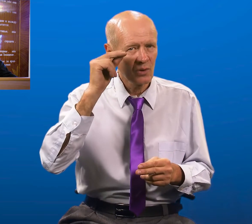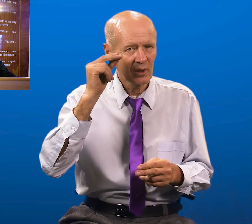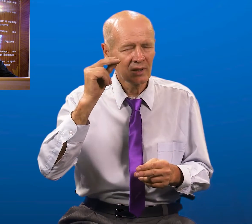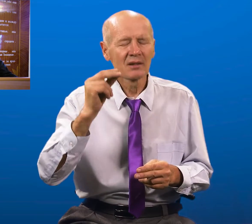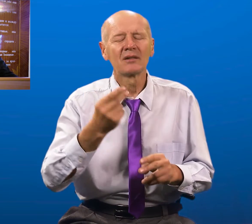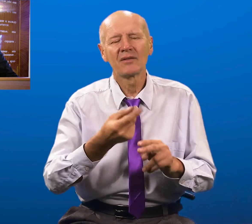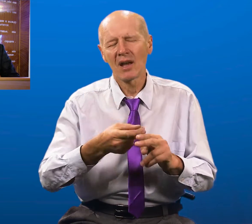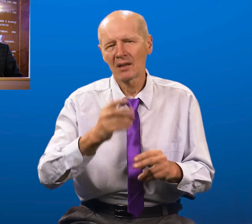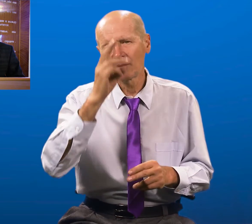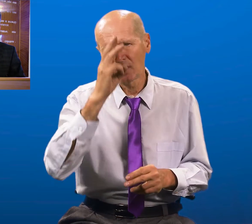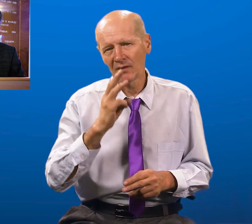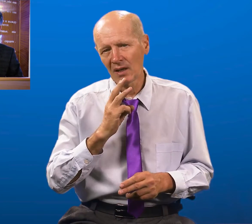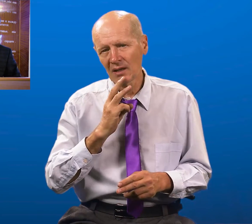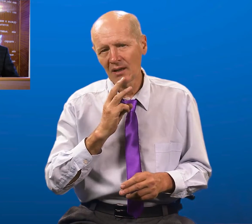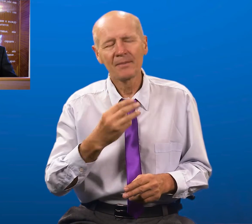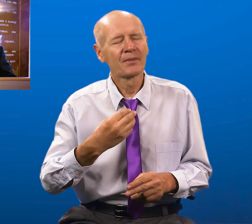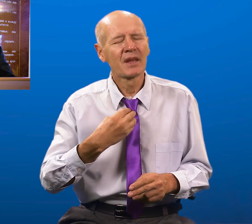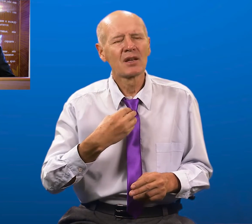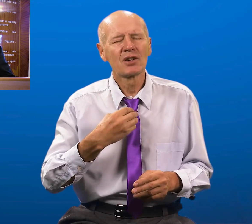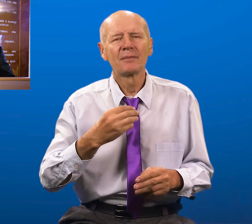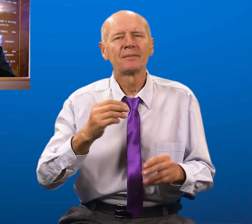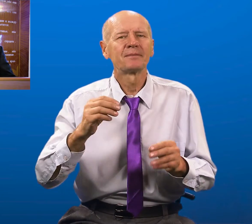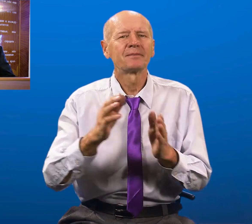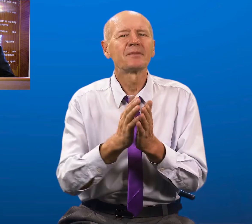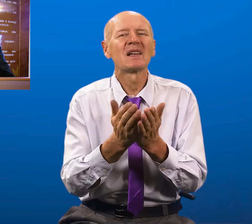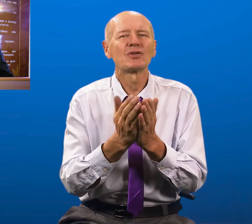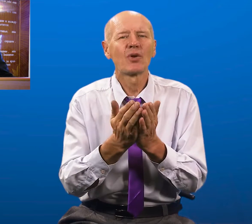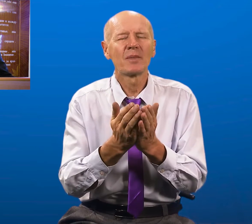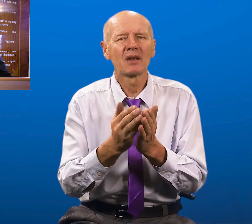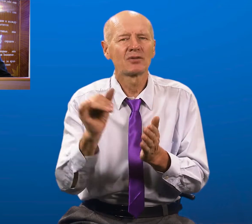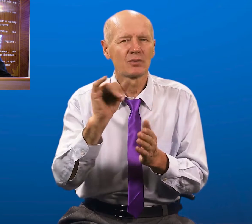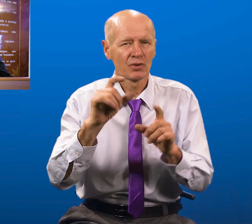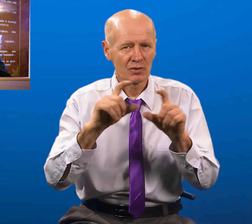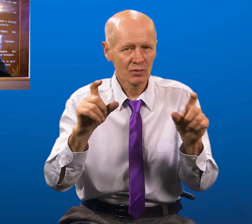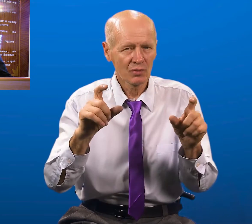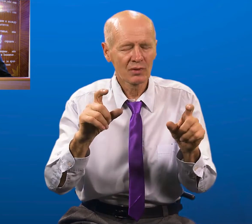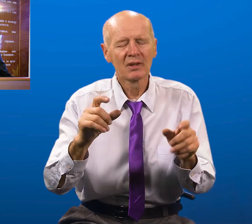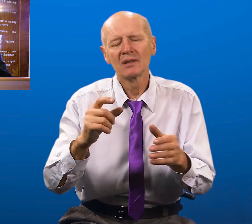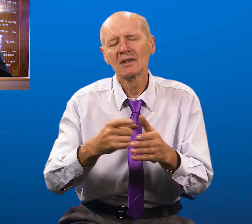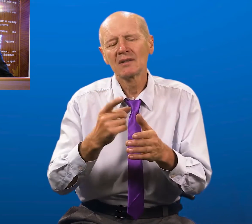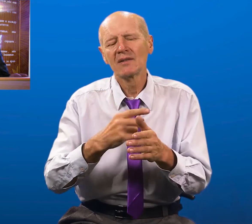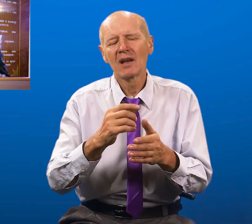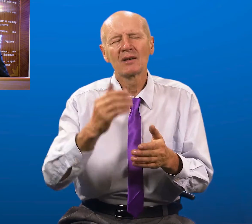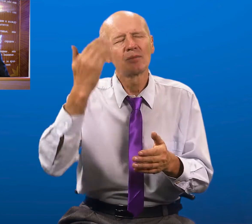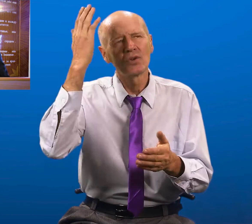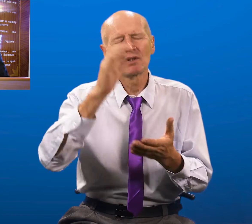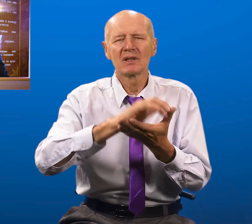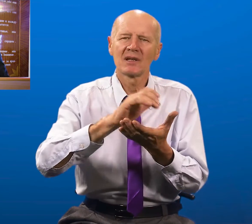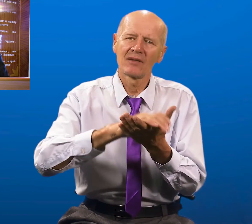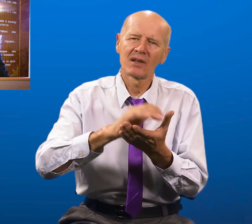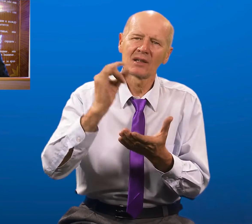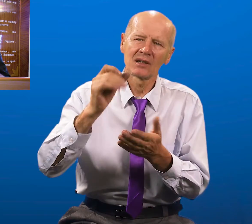квартале. Наше пособие называется «Божий завет и его обетование». И тема, предложенная